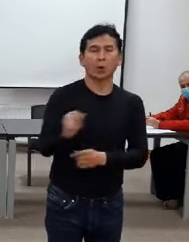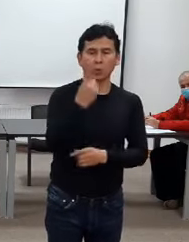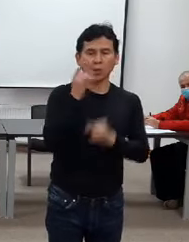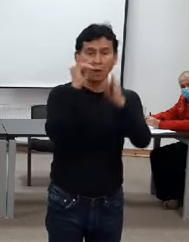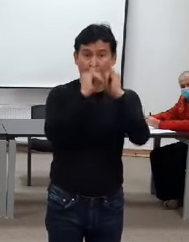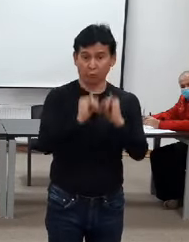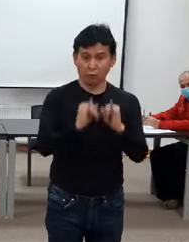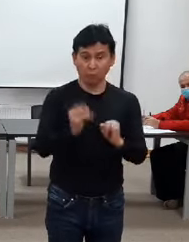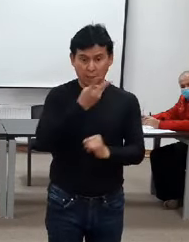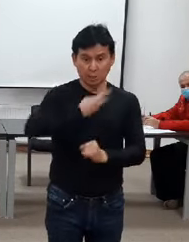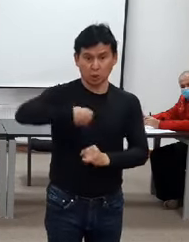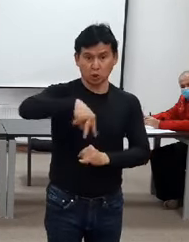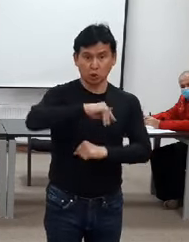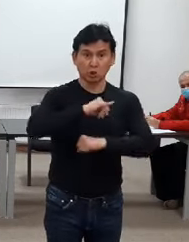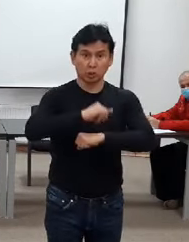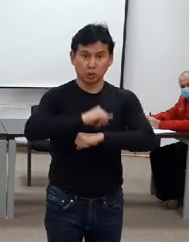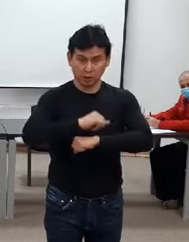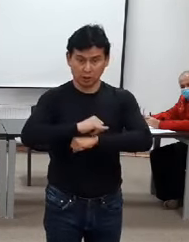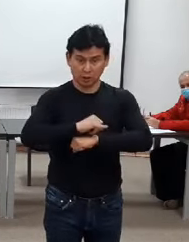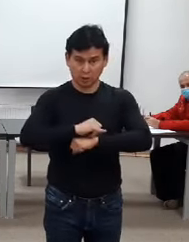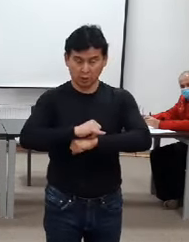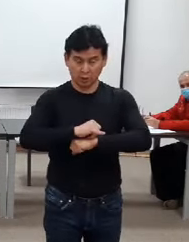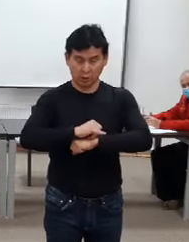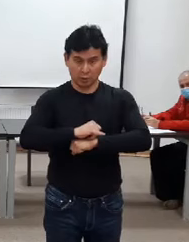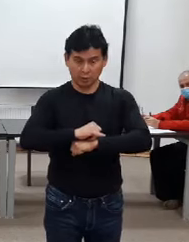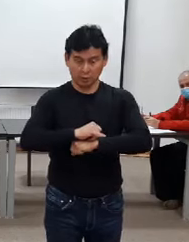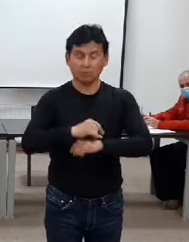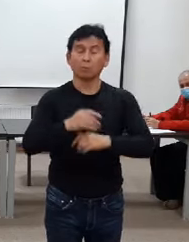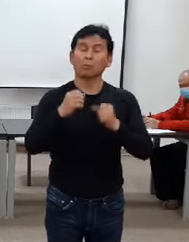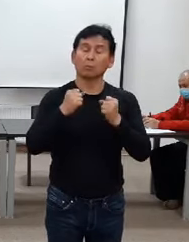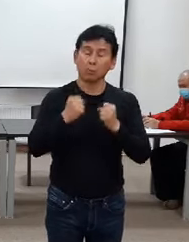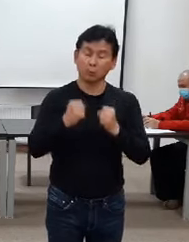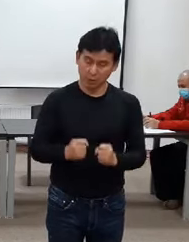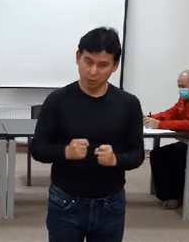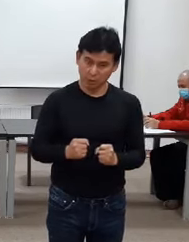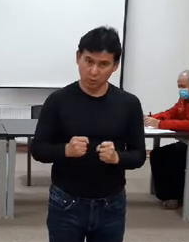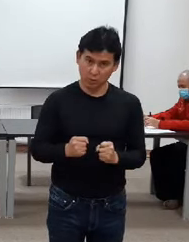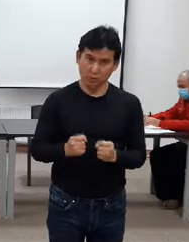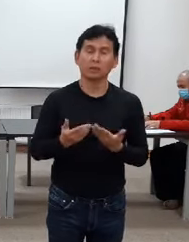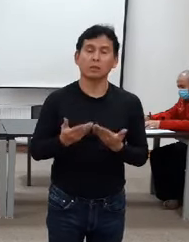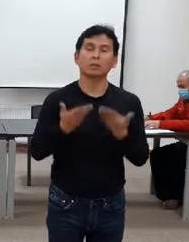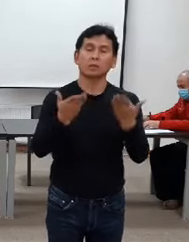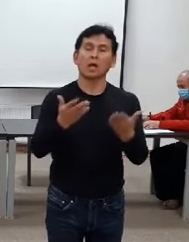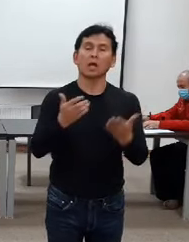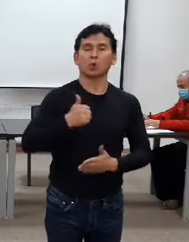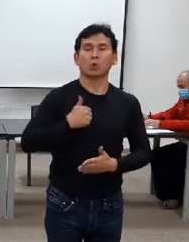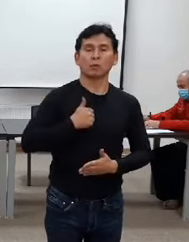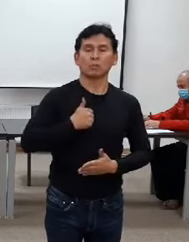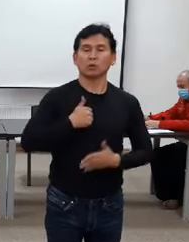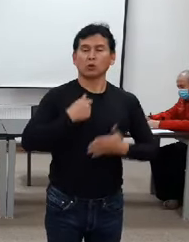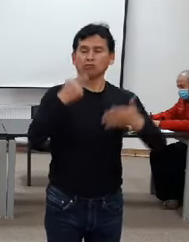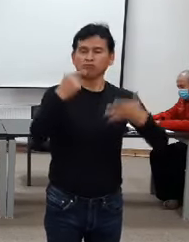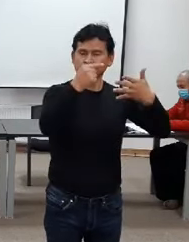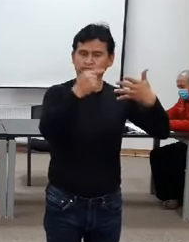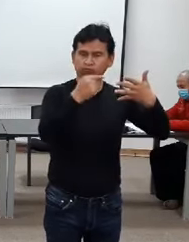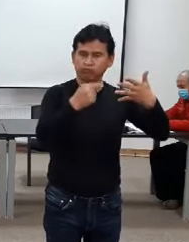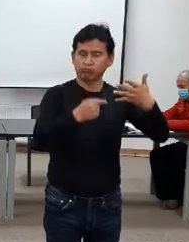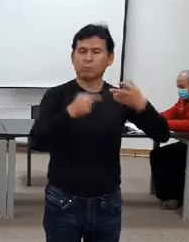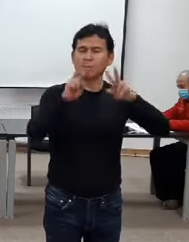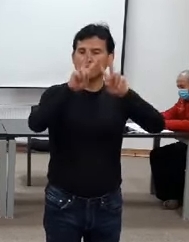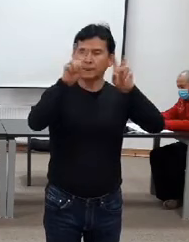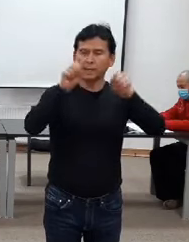que nosotros como región y como establecimientos de salud vamos a poder dar cumplimiento a los requerimientos con